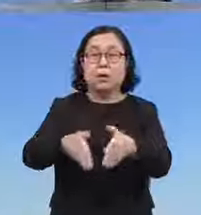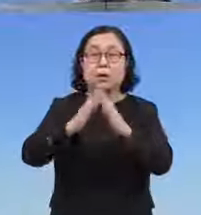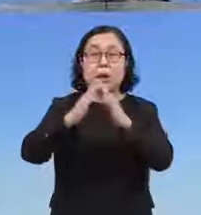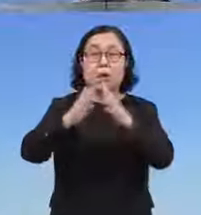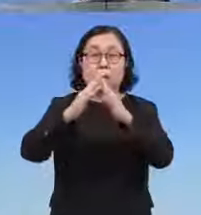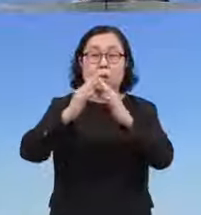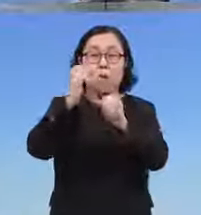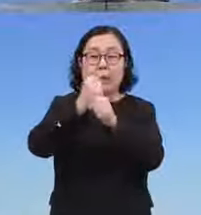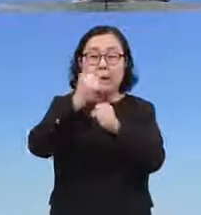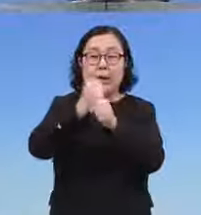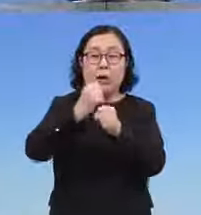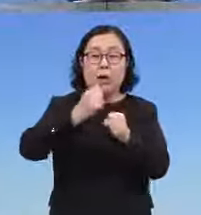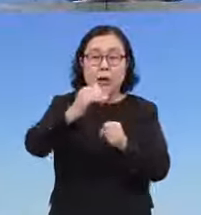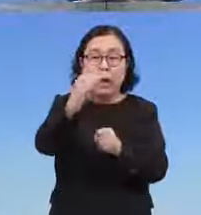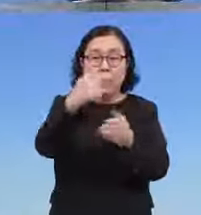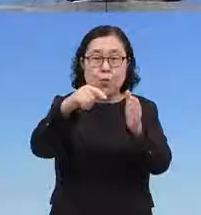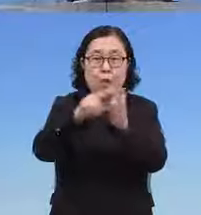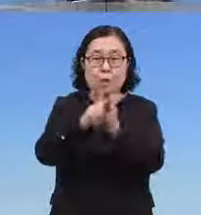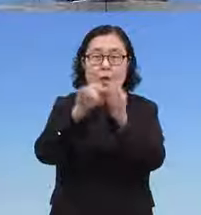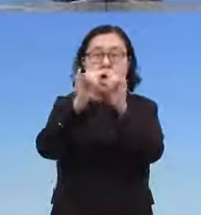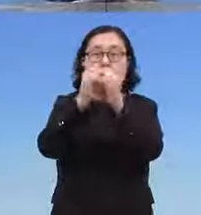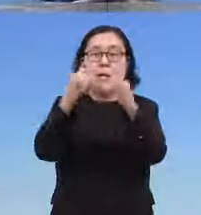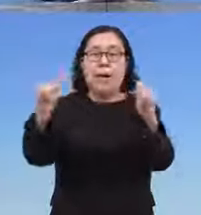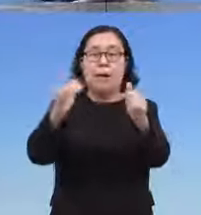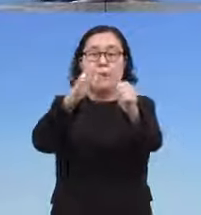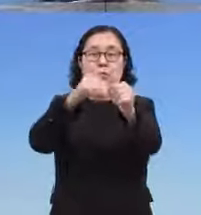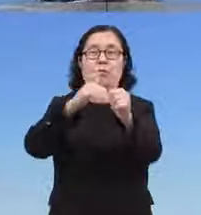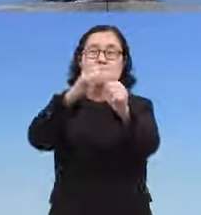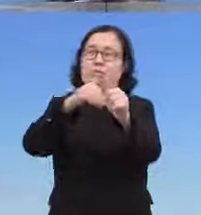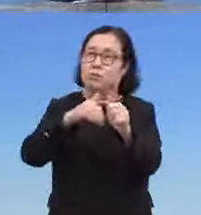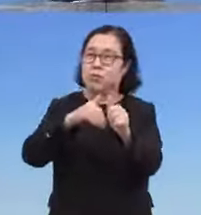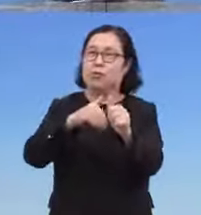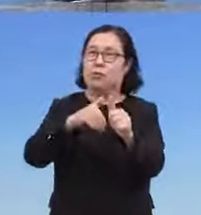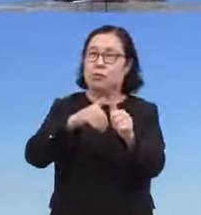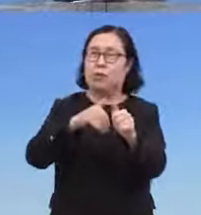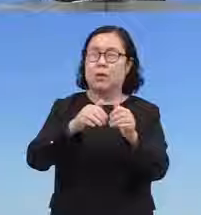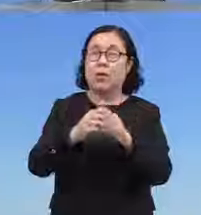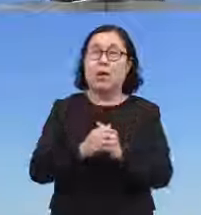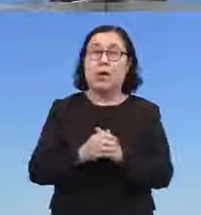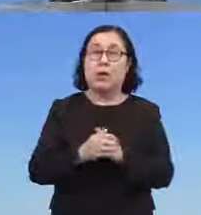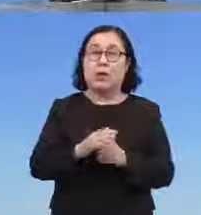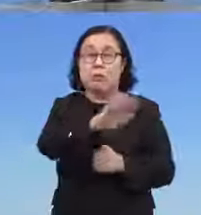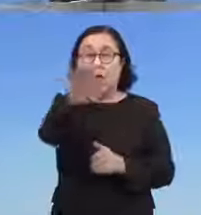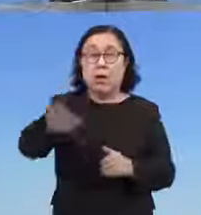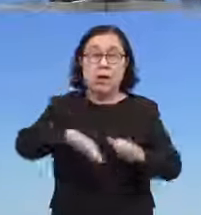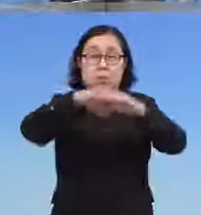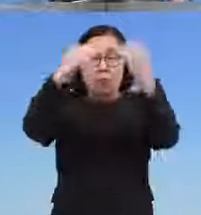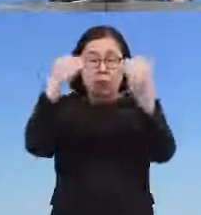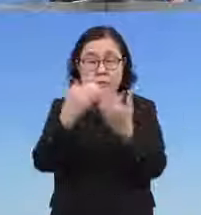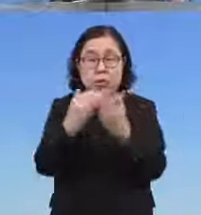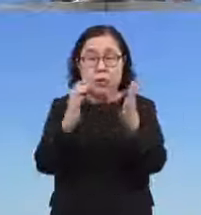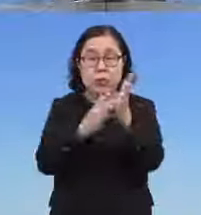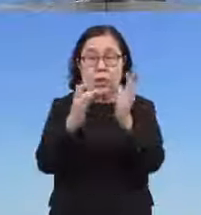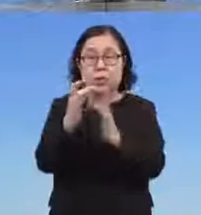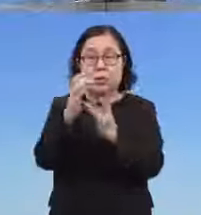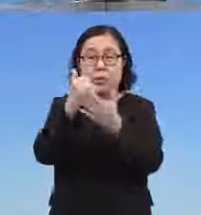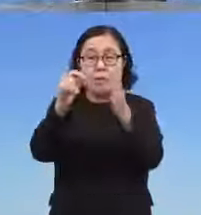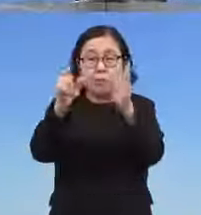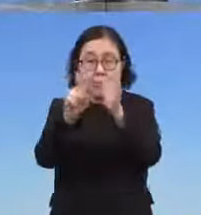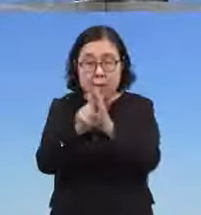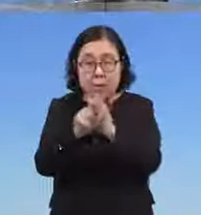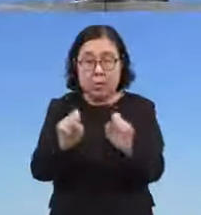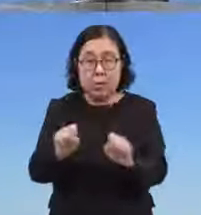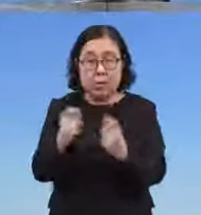백성으로 사람을 부르고 계시다는 것. 오늘 우리 예수 믿는 우리 모두가 다 어떻게 예수 믿게 되는지 모르지만 여러분,